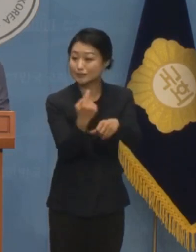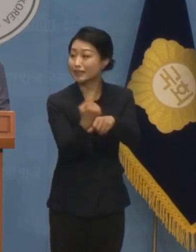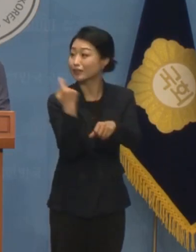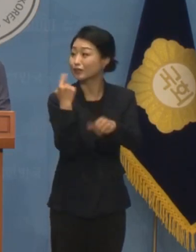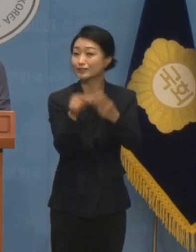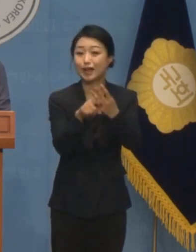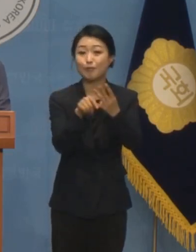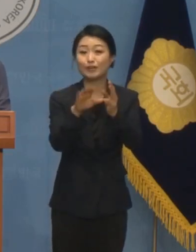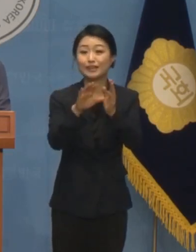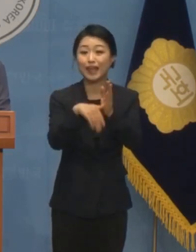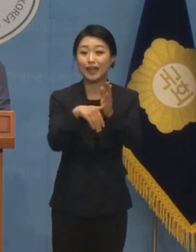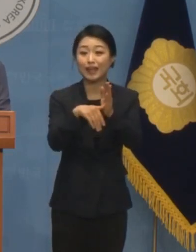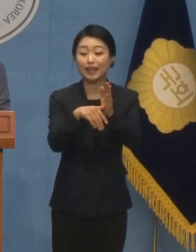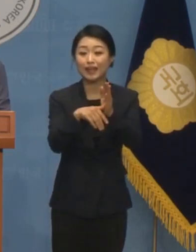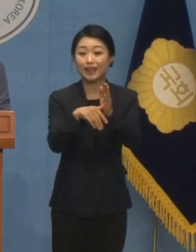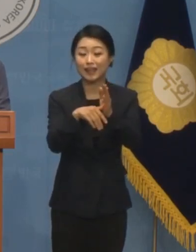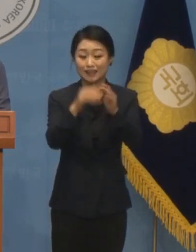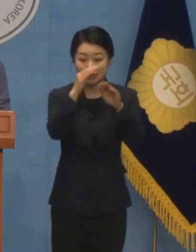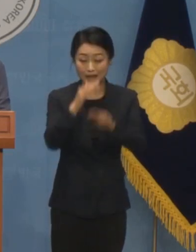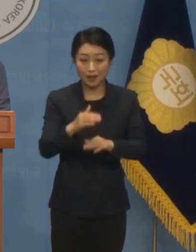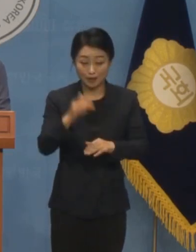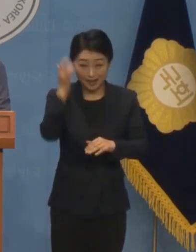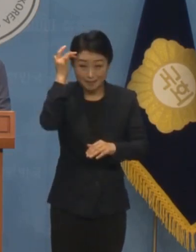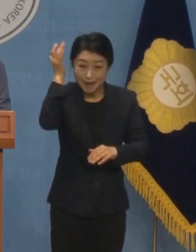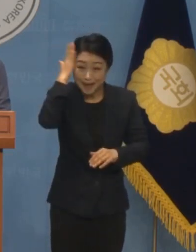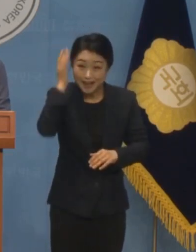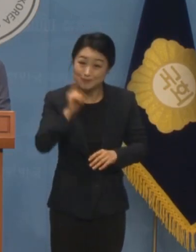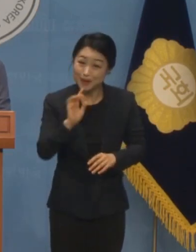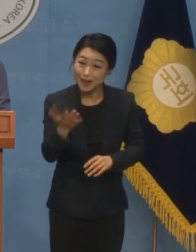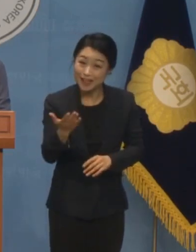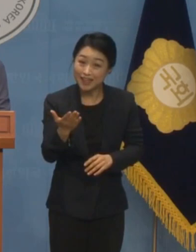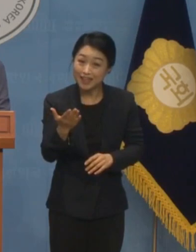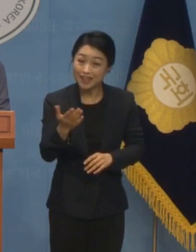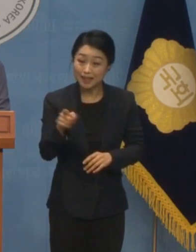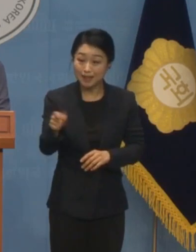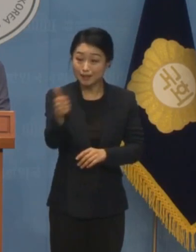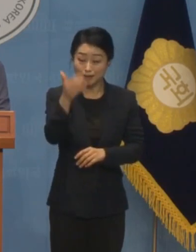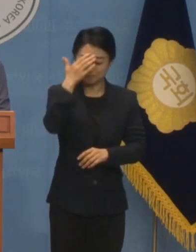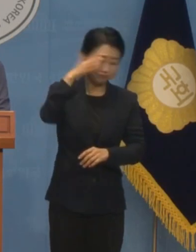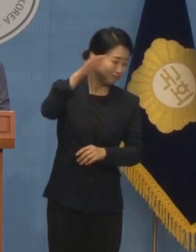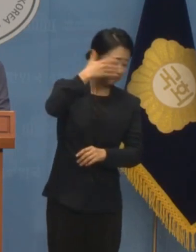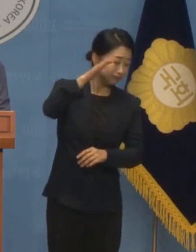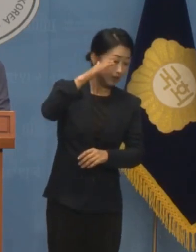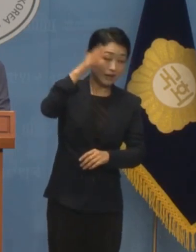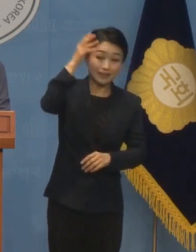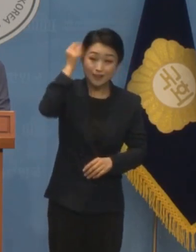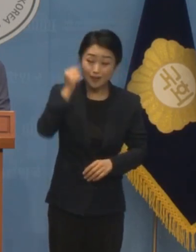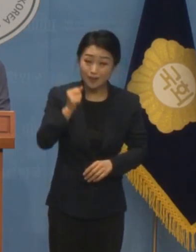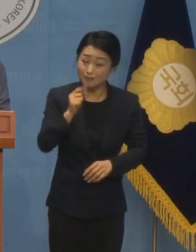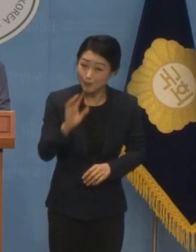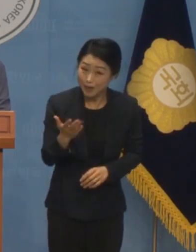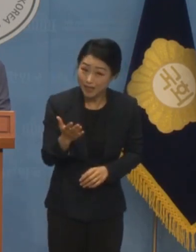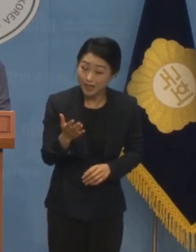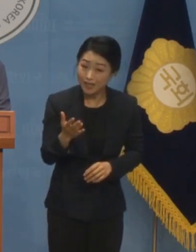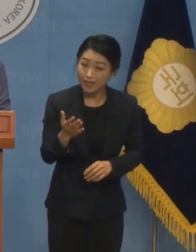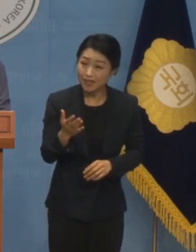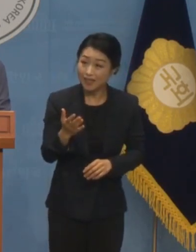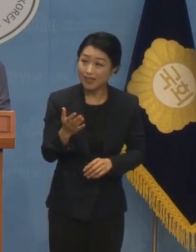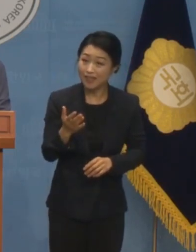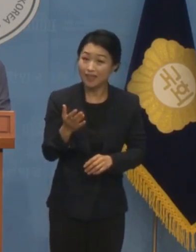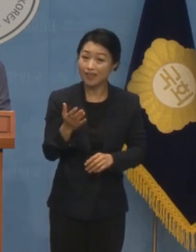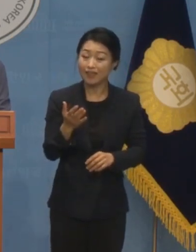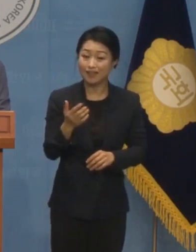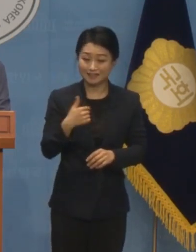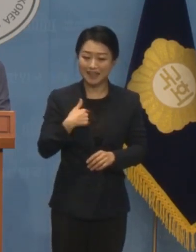3월에 있었던 일이었습니다. 게다가 전혀 알지도 못한다는 기억과 내가 직접 콕